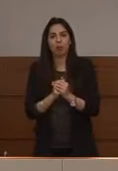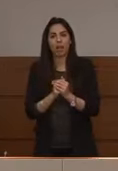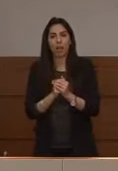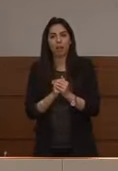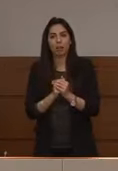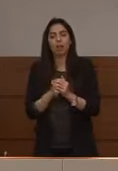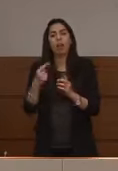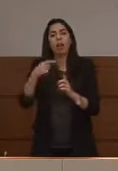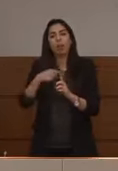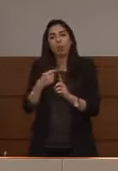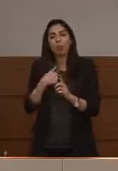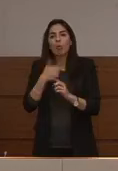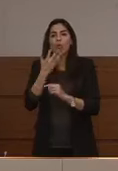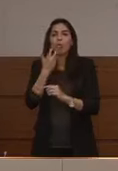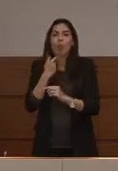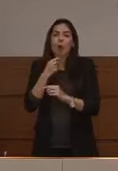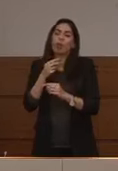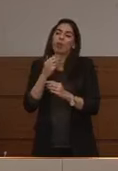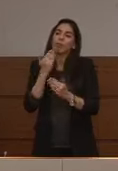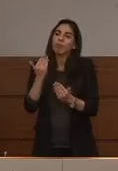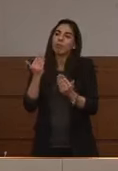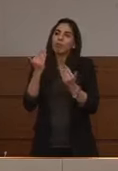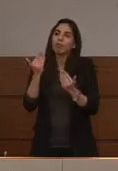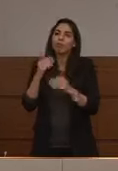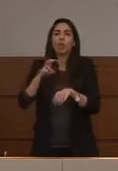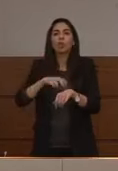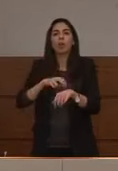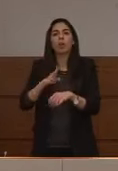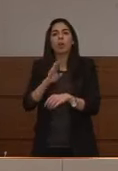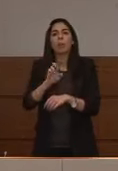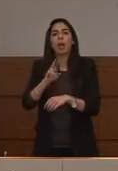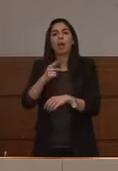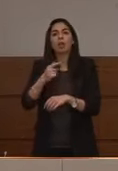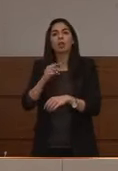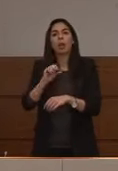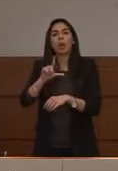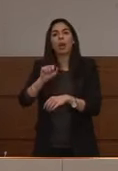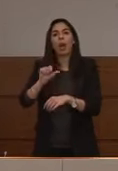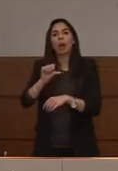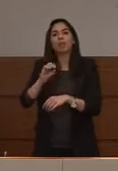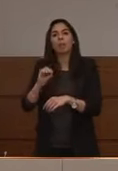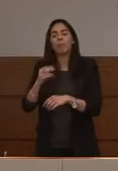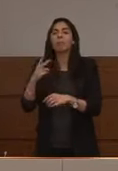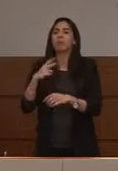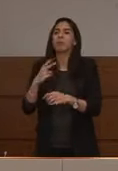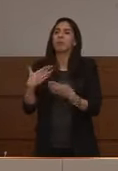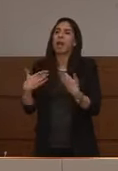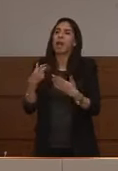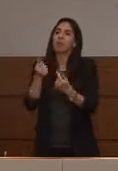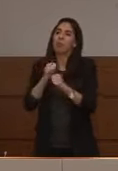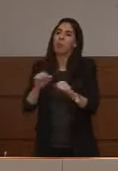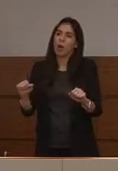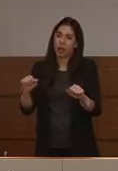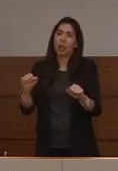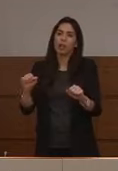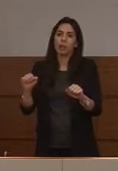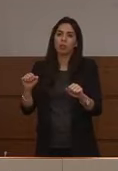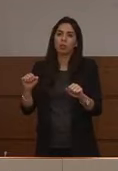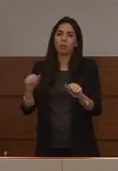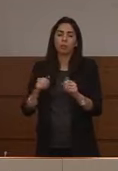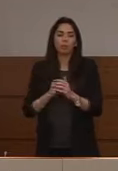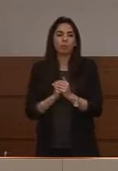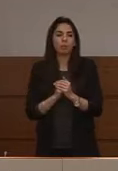per il dottor bertolaso perché presto negativi zina sull'infezione da sasco